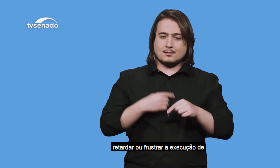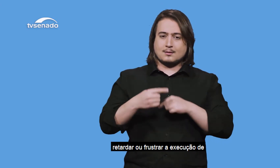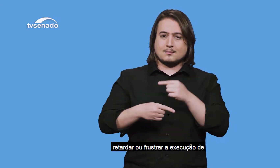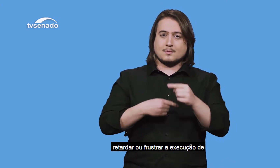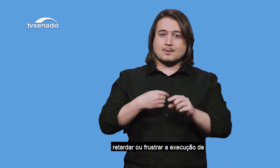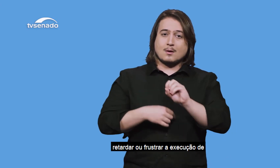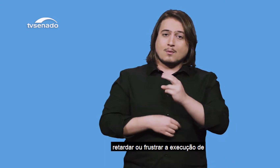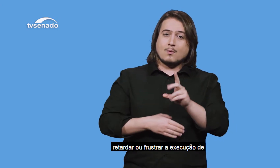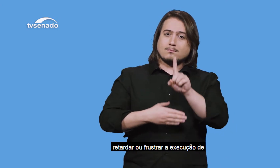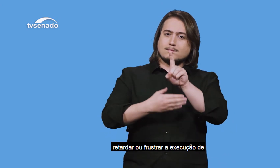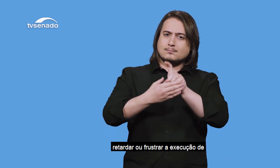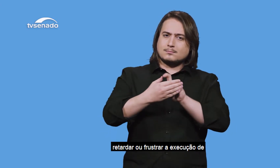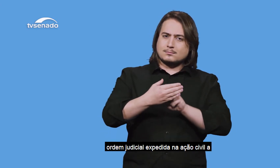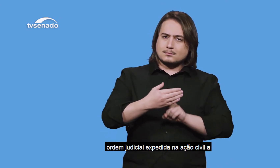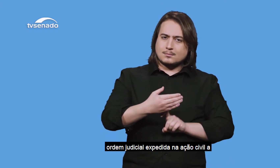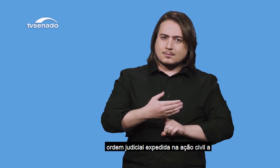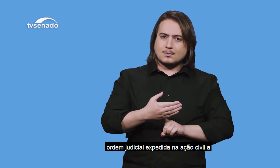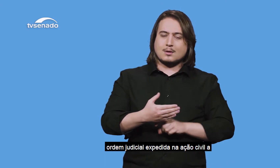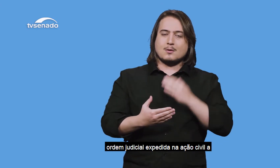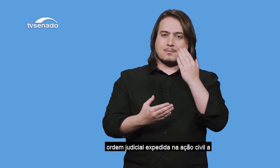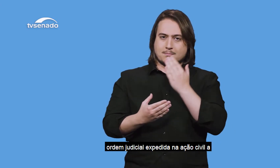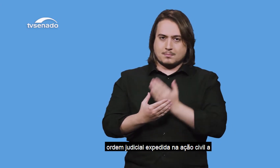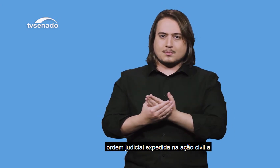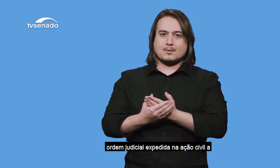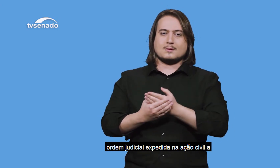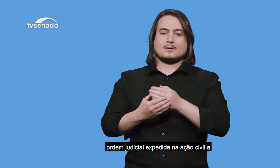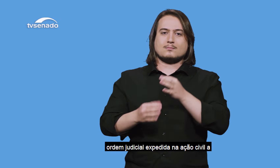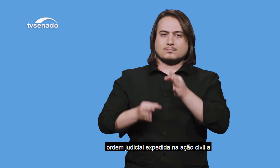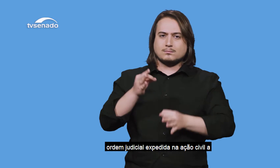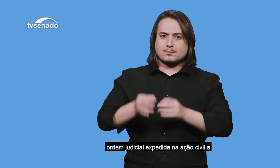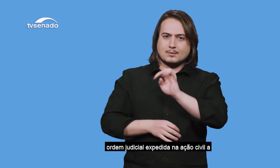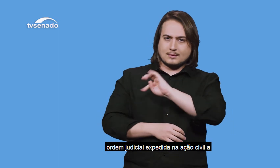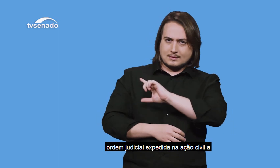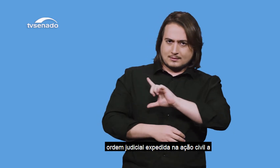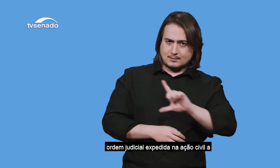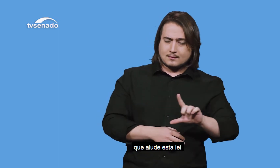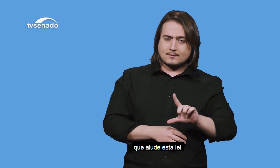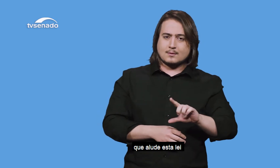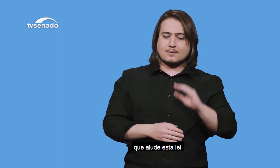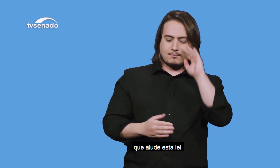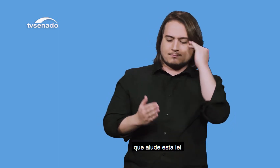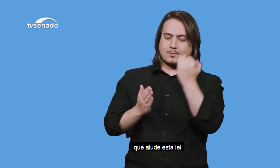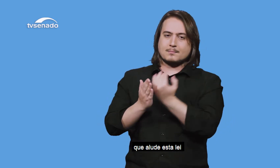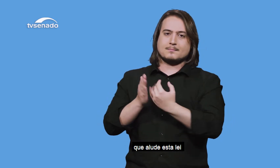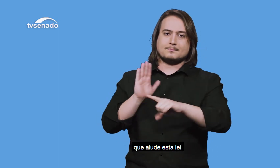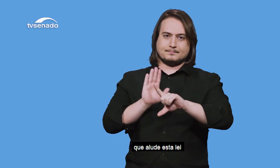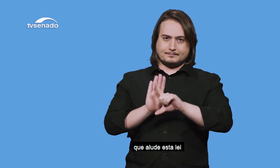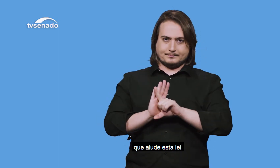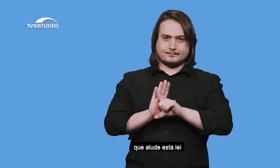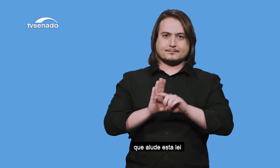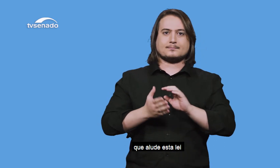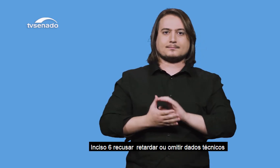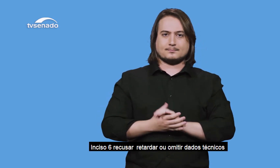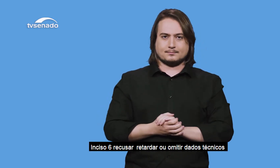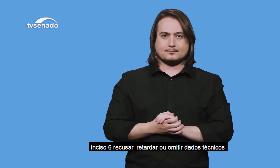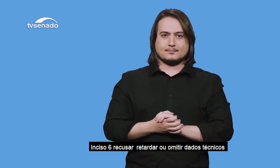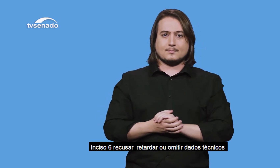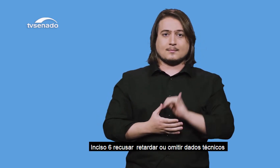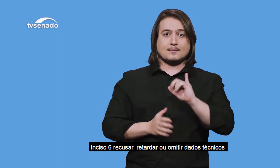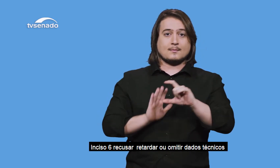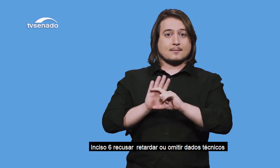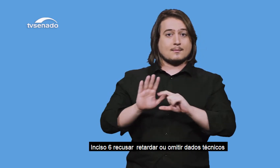frustrar a execução de ordem judicial expedida na ação civil a que alude esta lei inciso